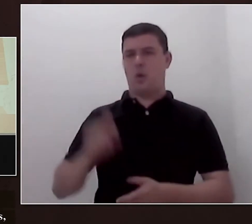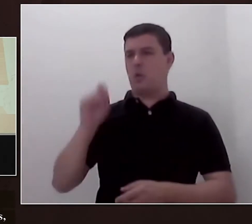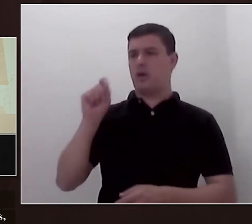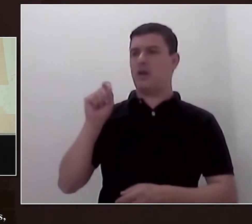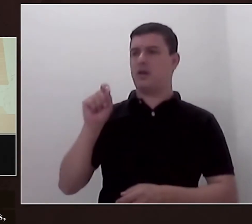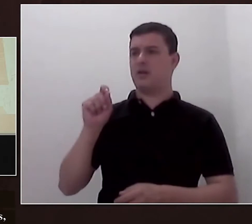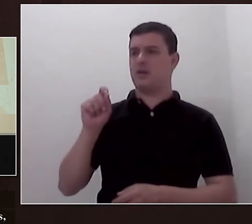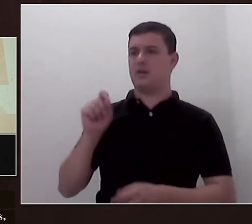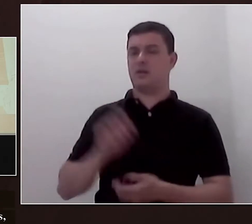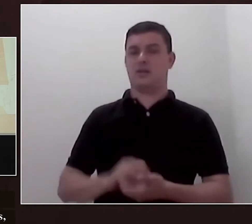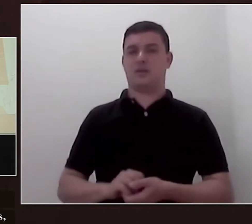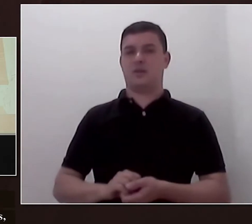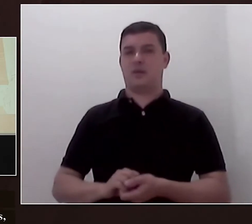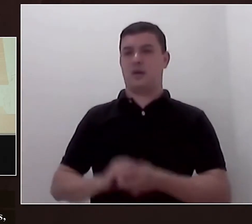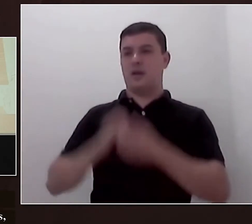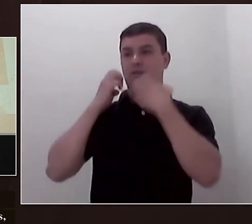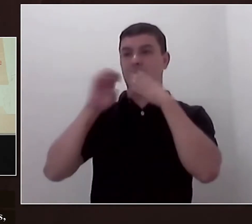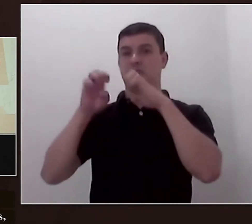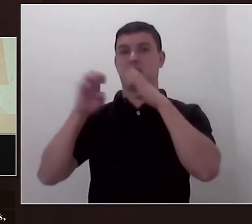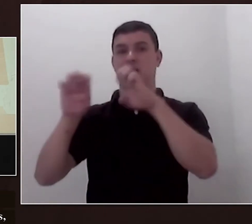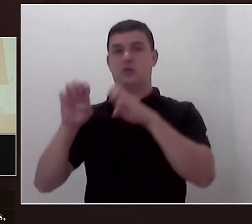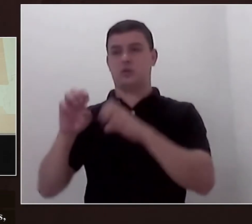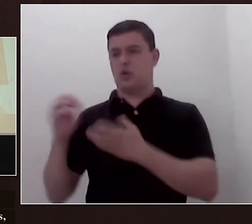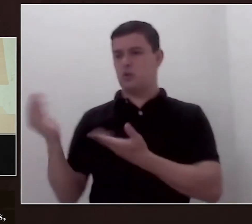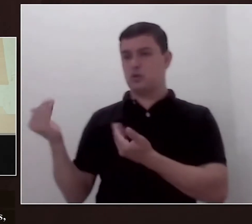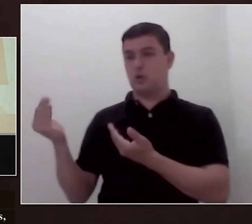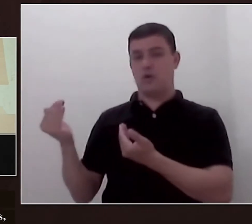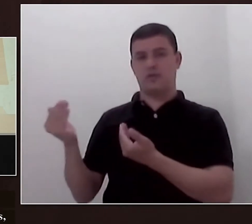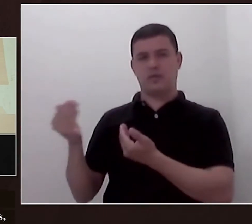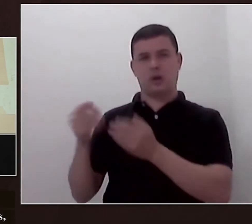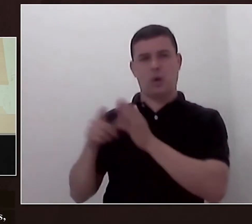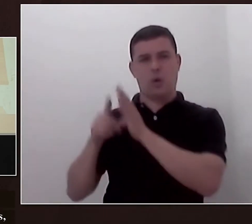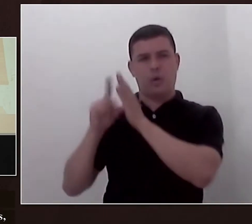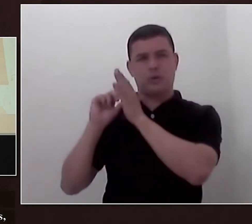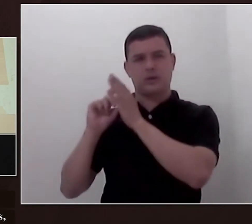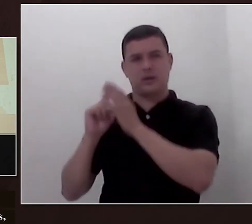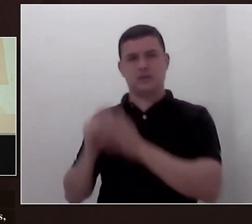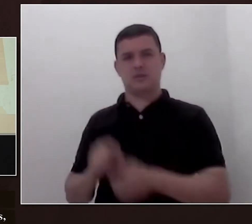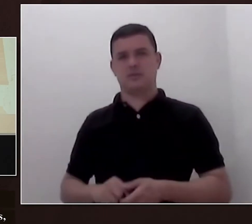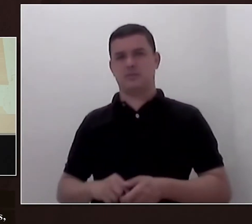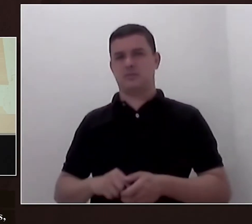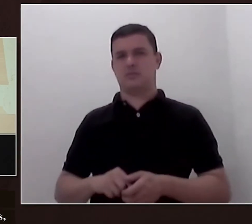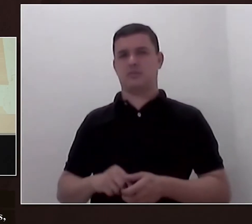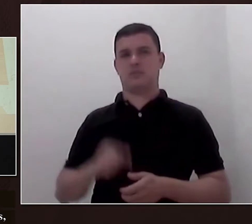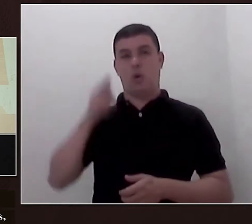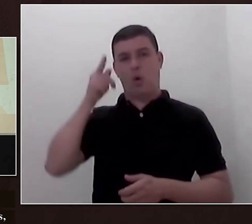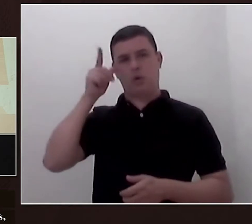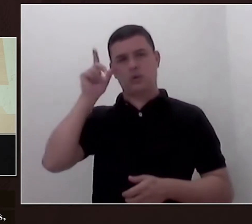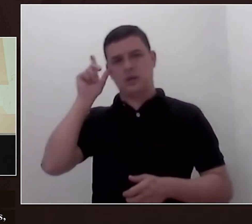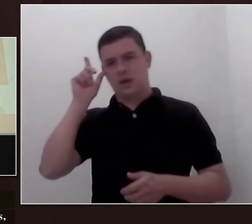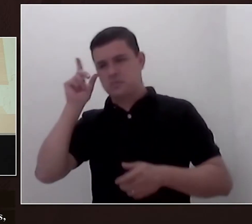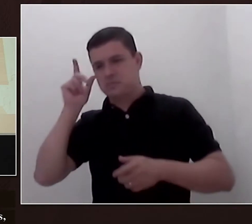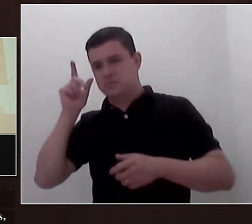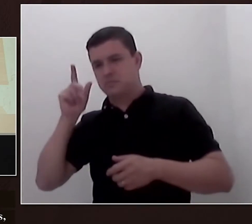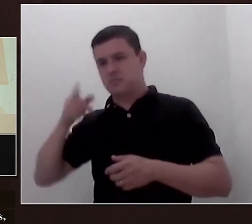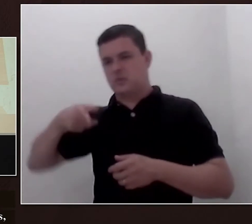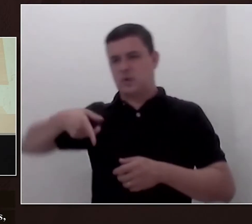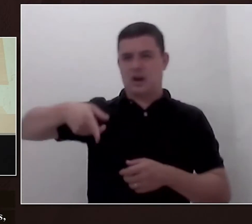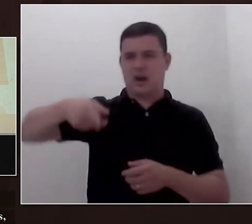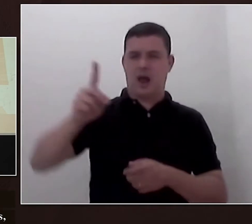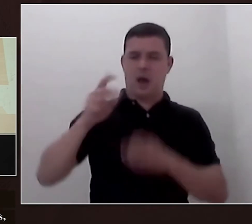aleluia. Ontem os jovens saíram, ide, portanto, foram. Fazei discípulos de todas